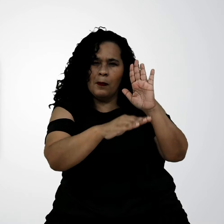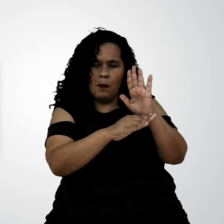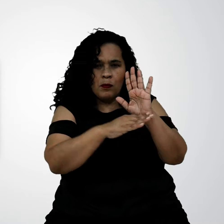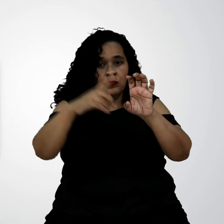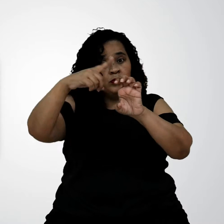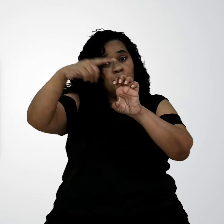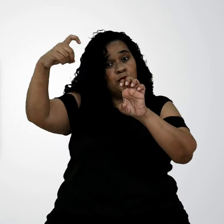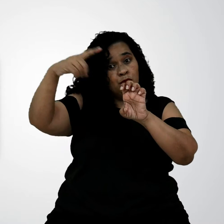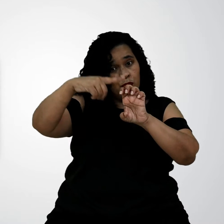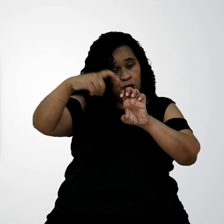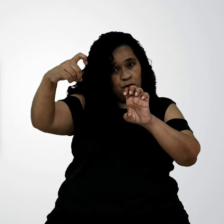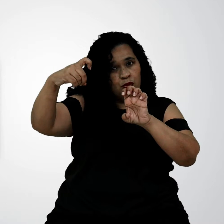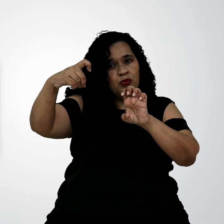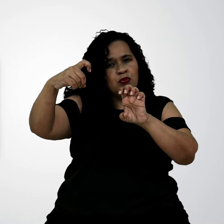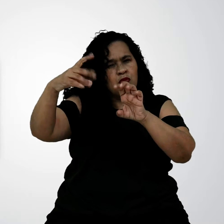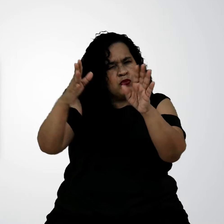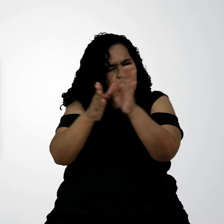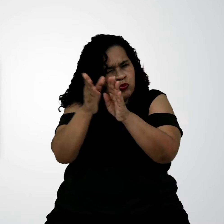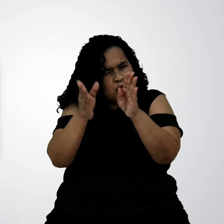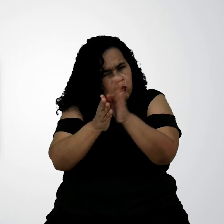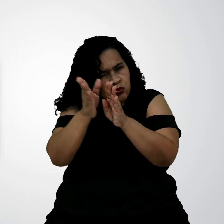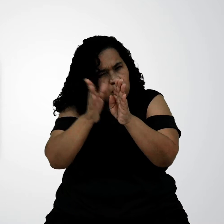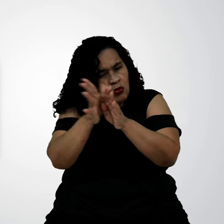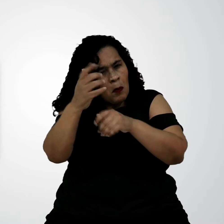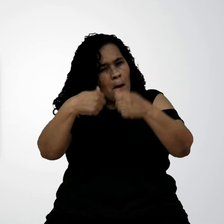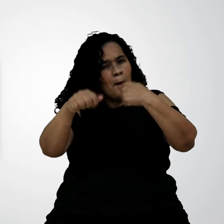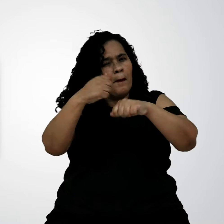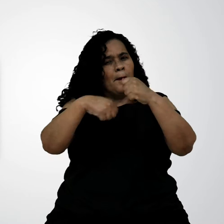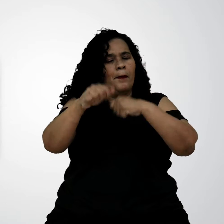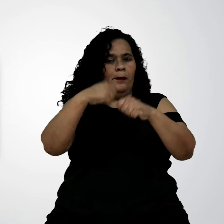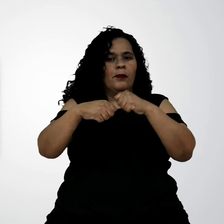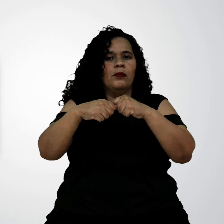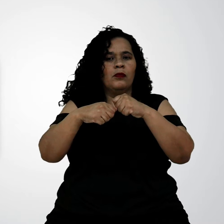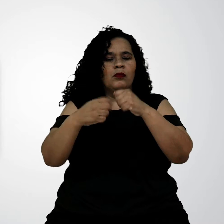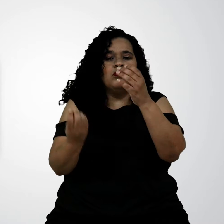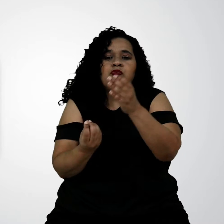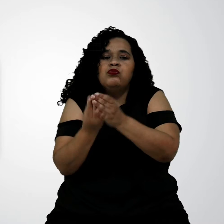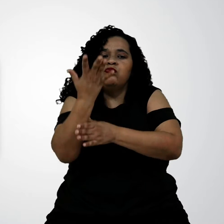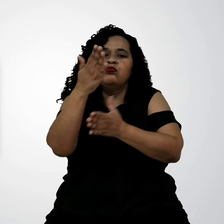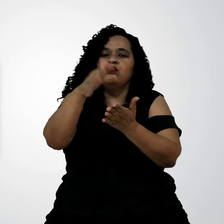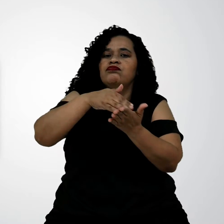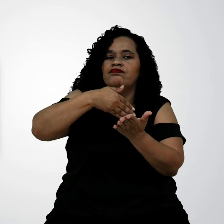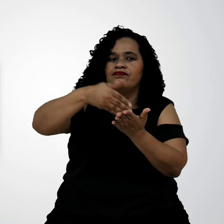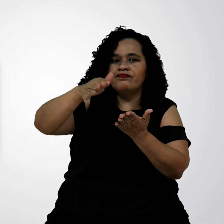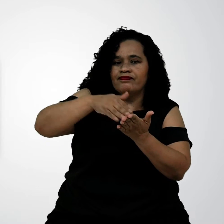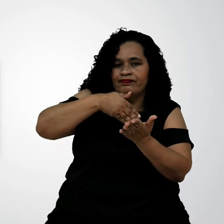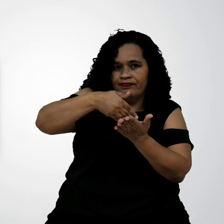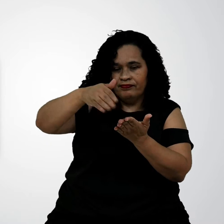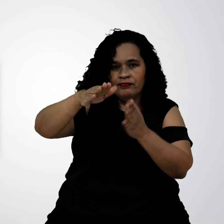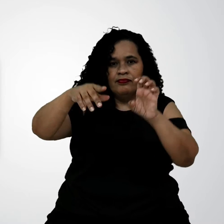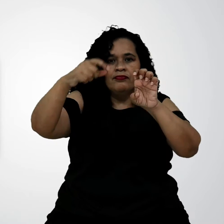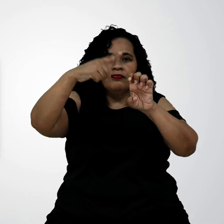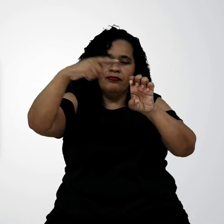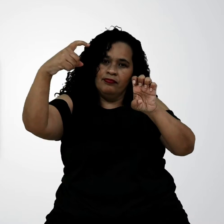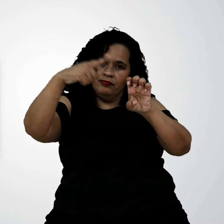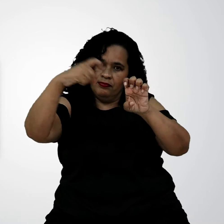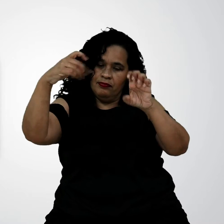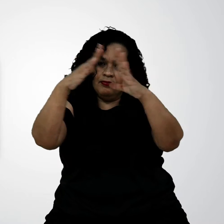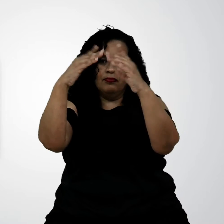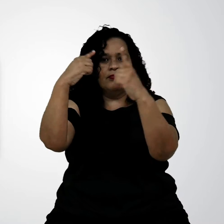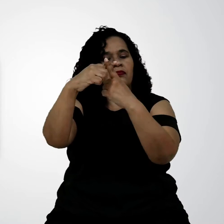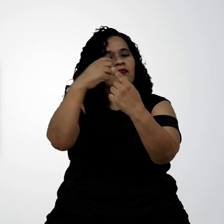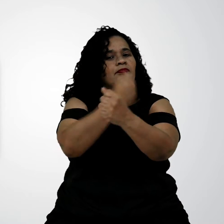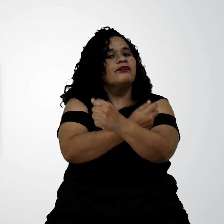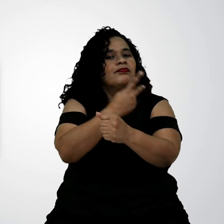empreendedorismo, educação financeira, uma realização da Secretaria dos Empreendedores da Igreja Adventista